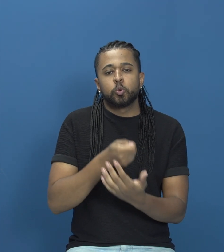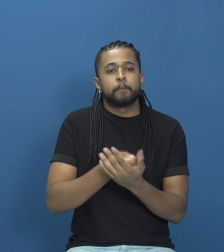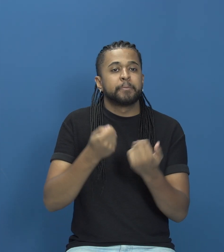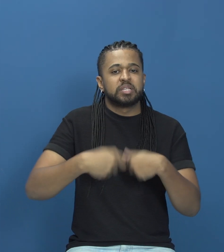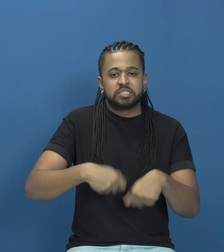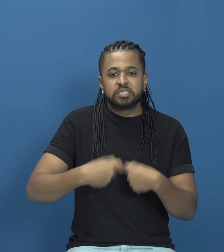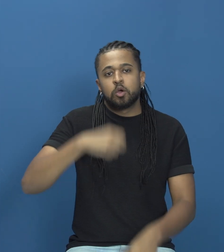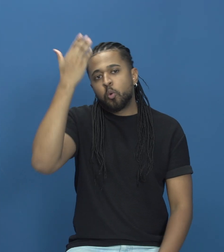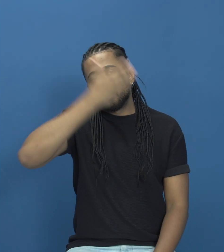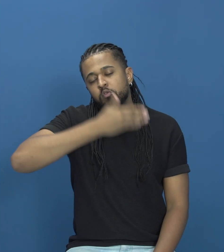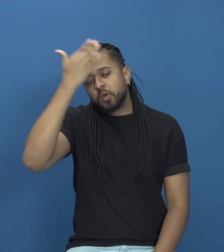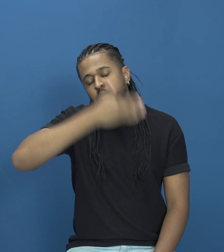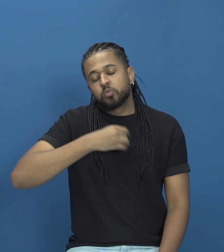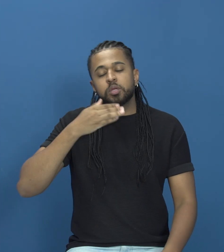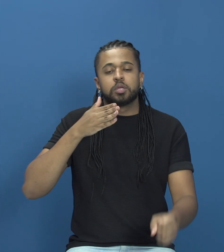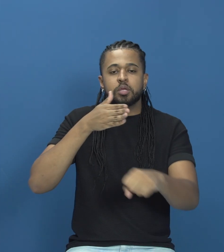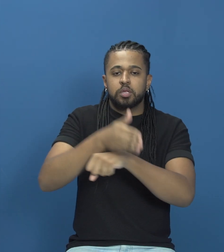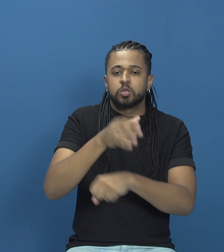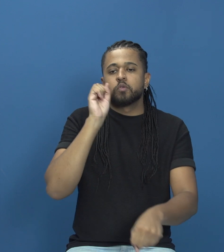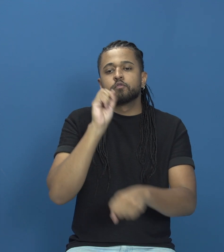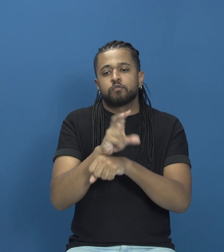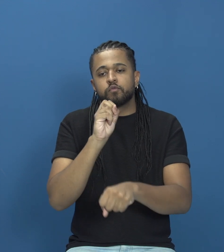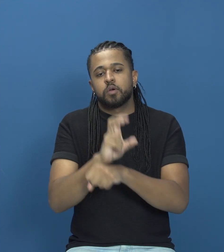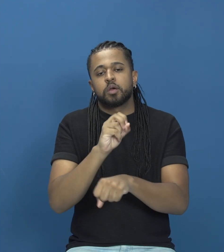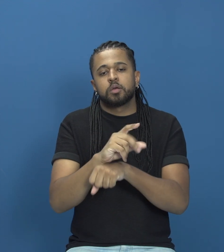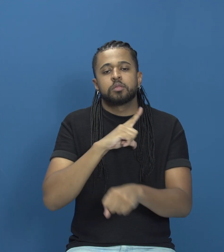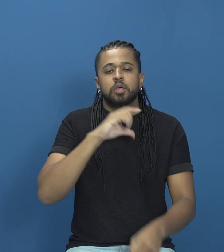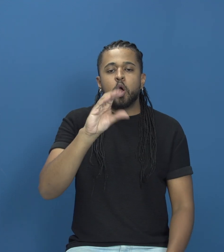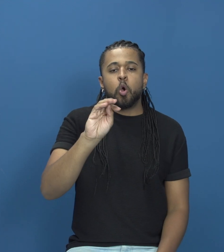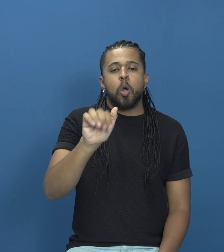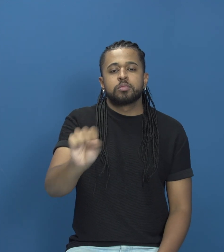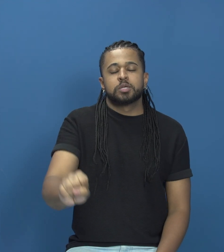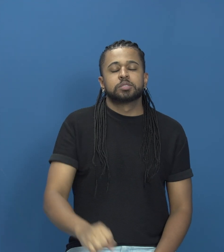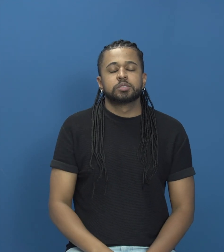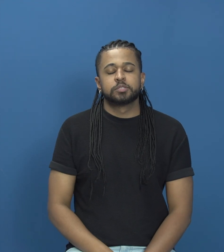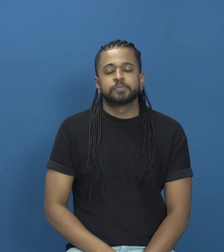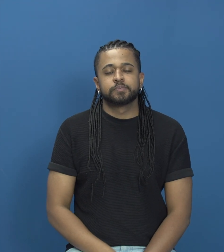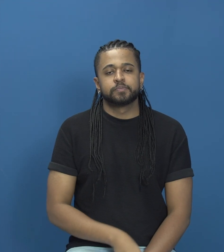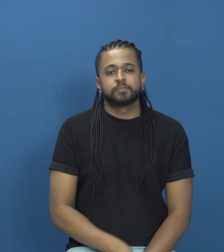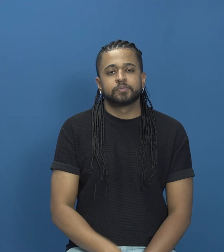devem ser comprovados para o ingresso nas vagas reservadas aos cotistas.